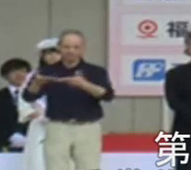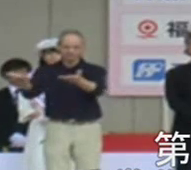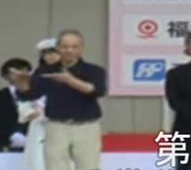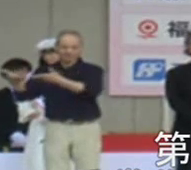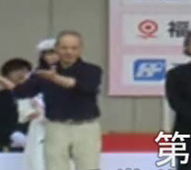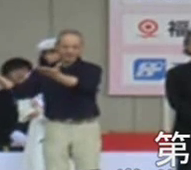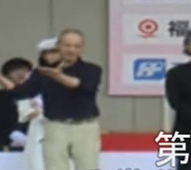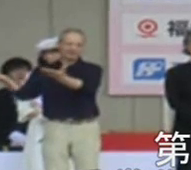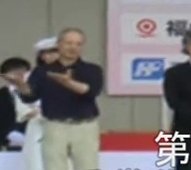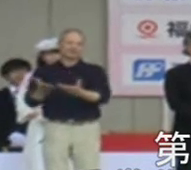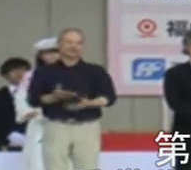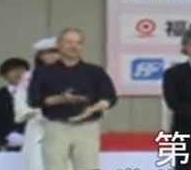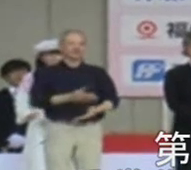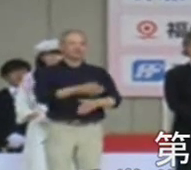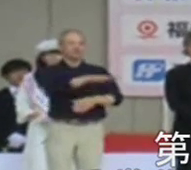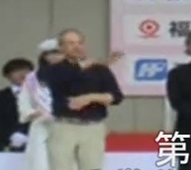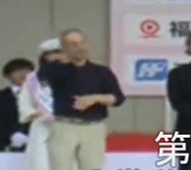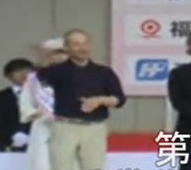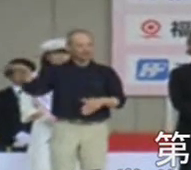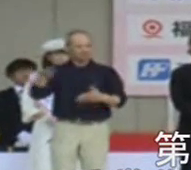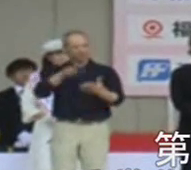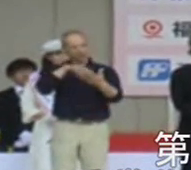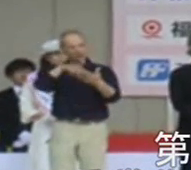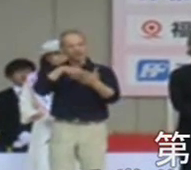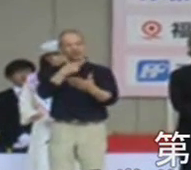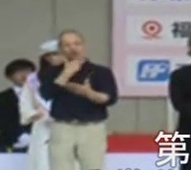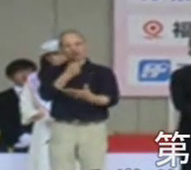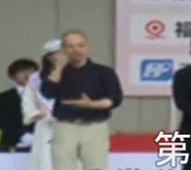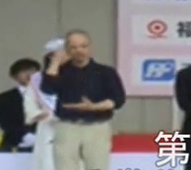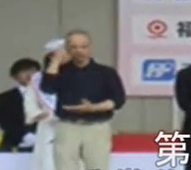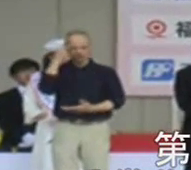で、まあ、この福山、